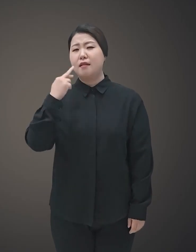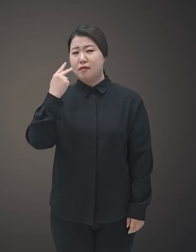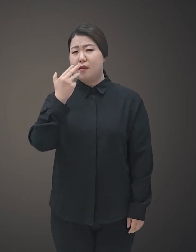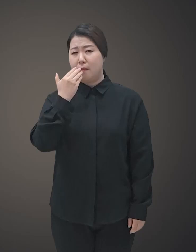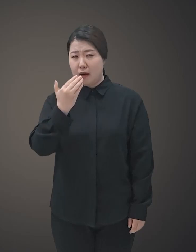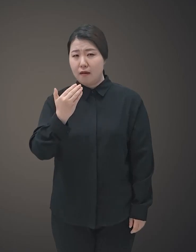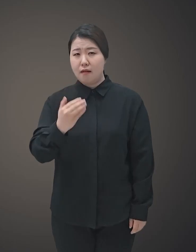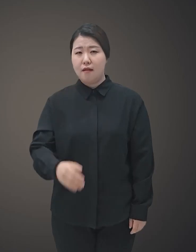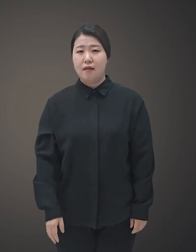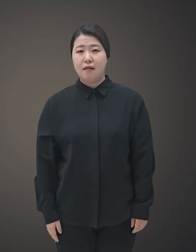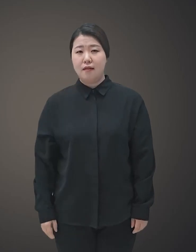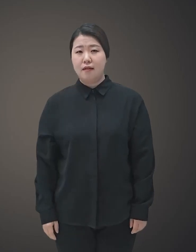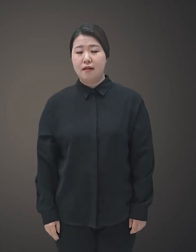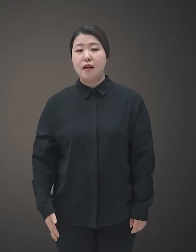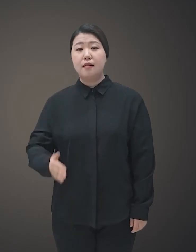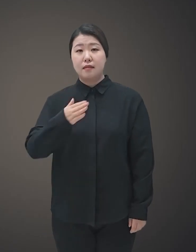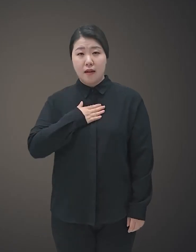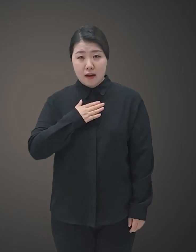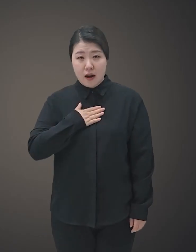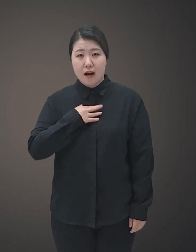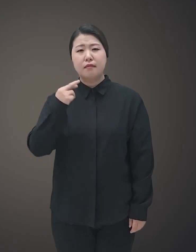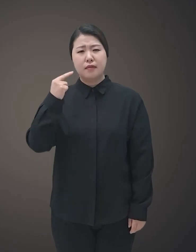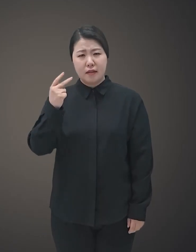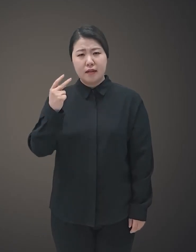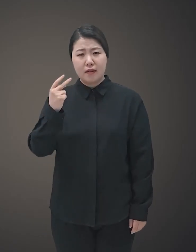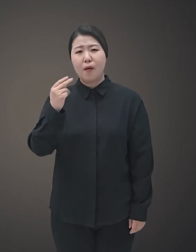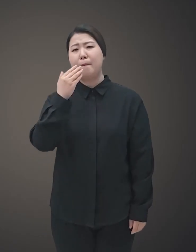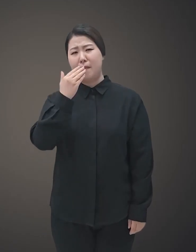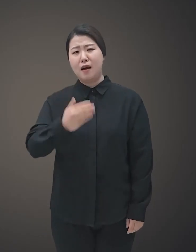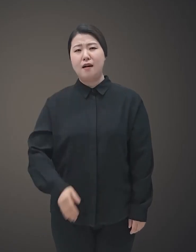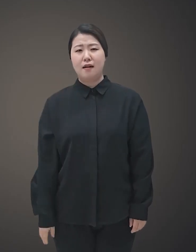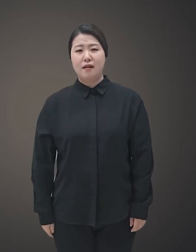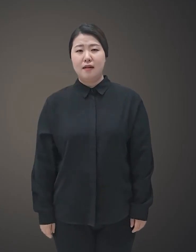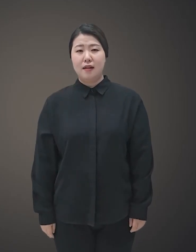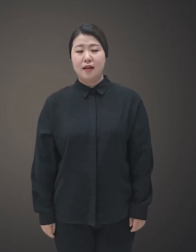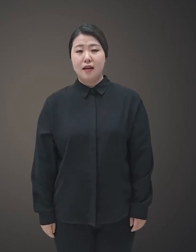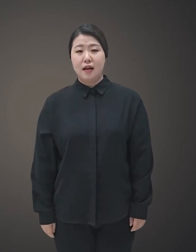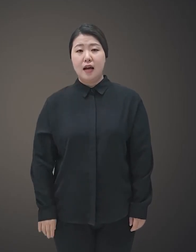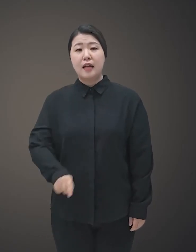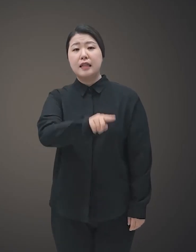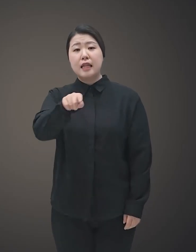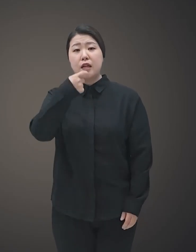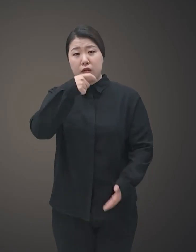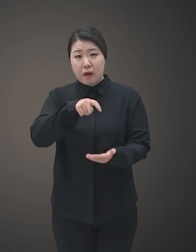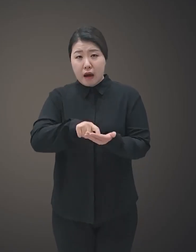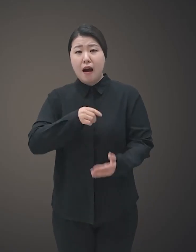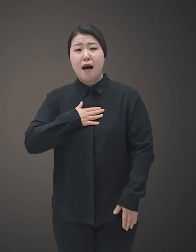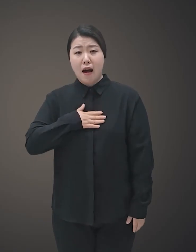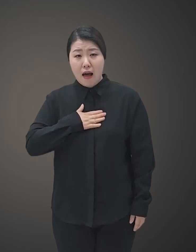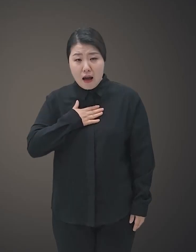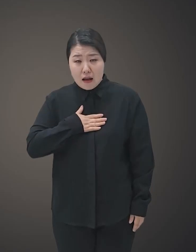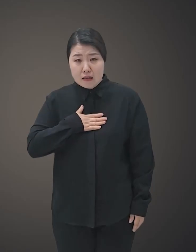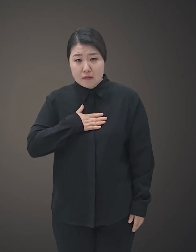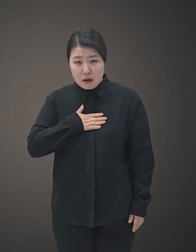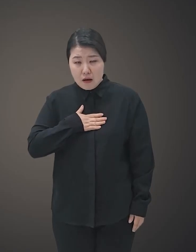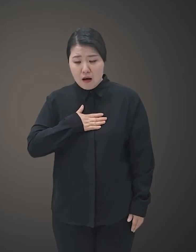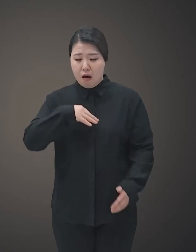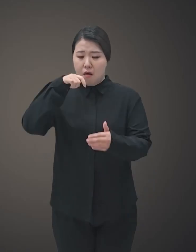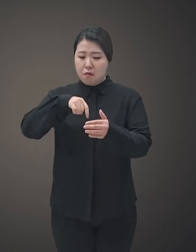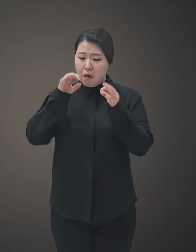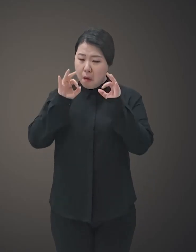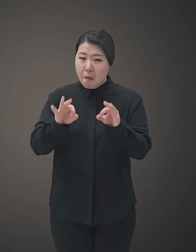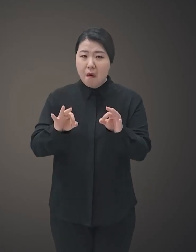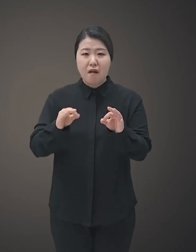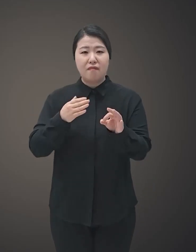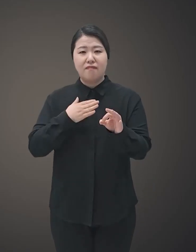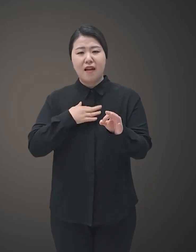수 있습니다. 내가 틀릴 수도 있다. 아주 단순한 진실이지만 실은 그 누구도